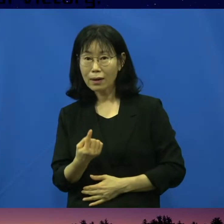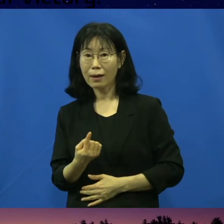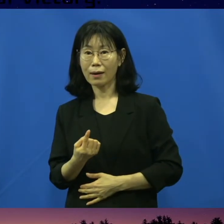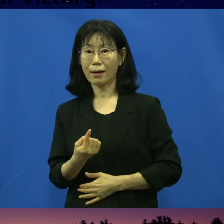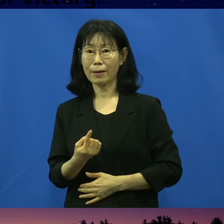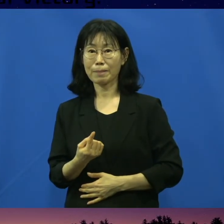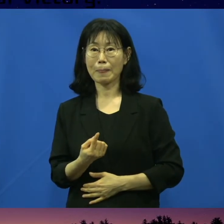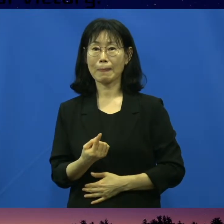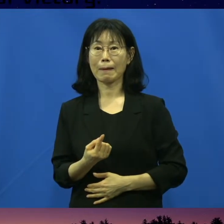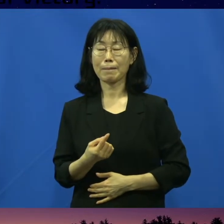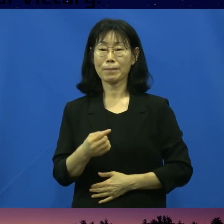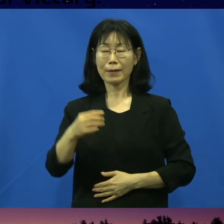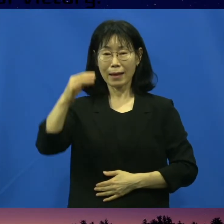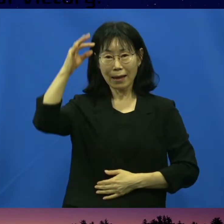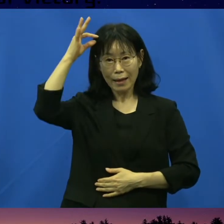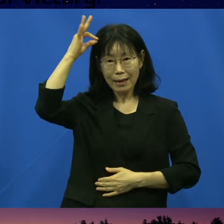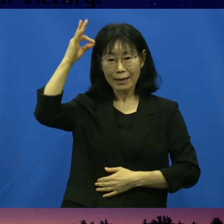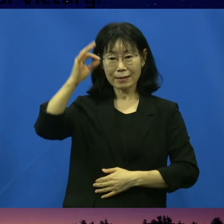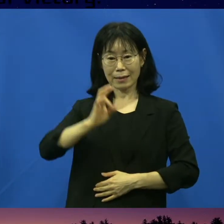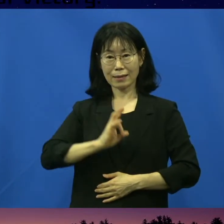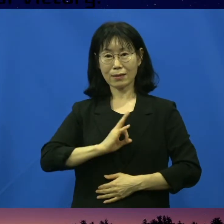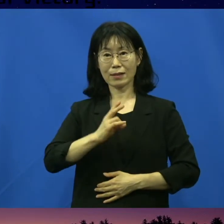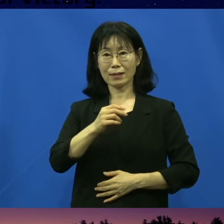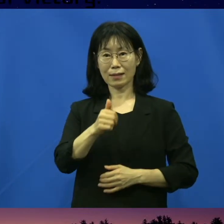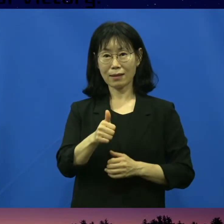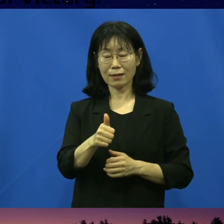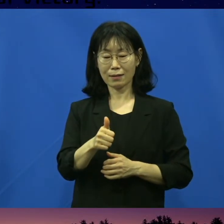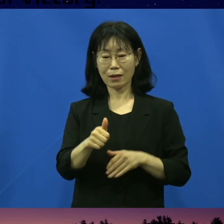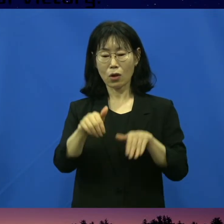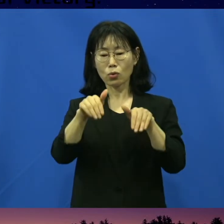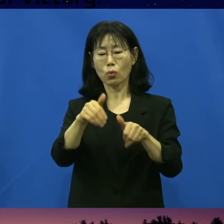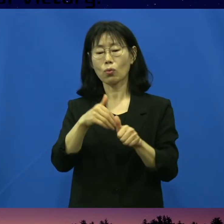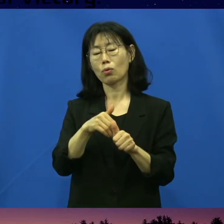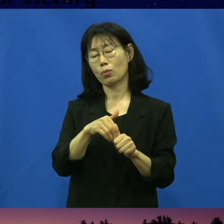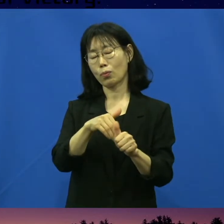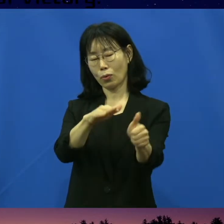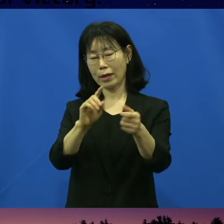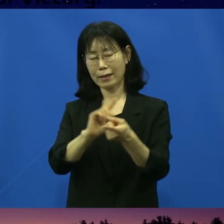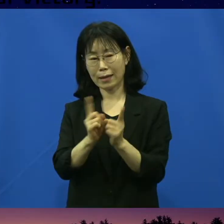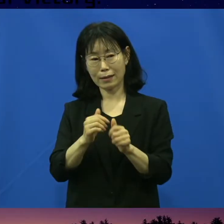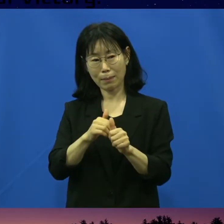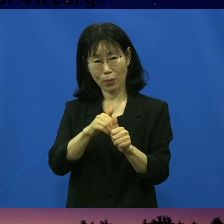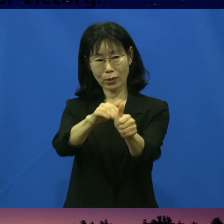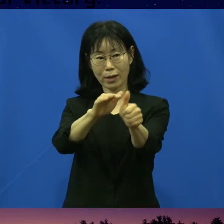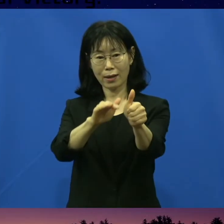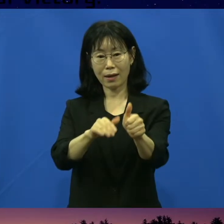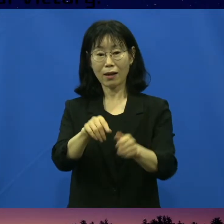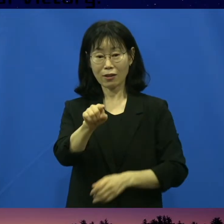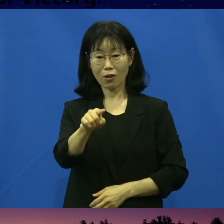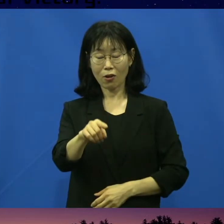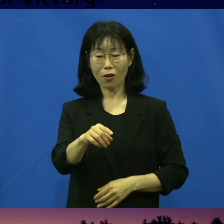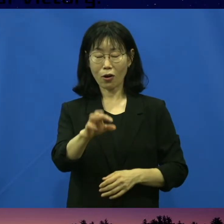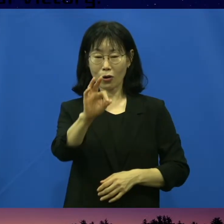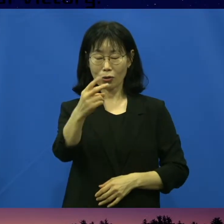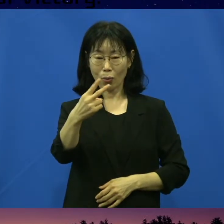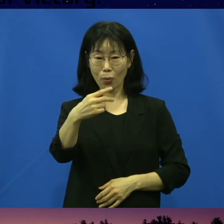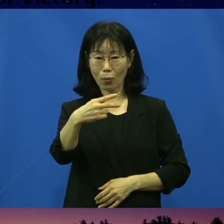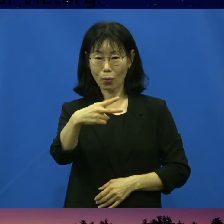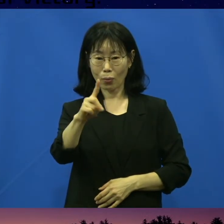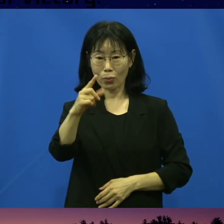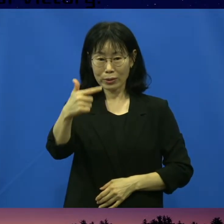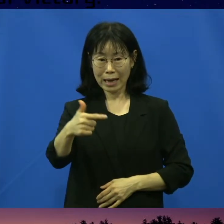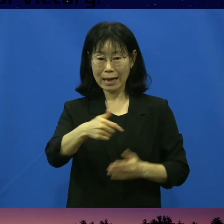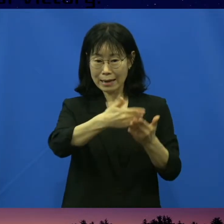종을 보내어서 자기는 나오지도 않고 종을 보내가지고 요단강 가서 몸을 7번